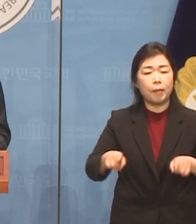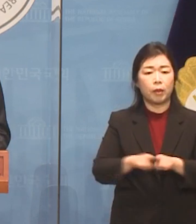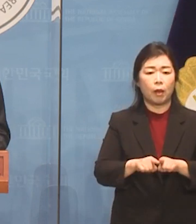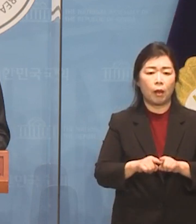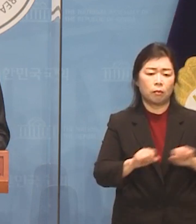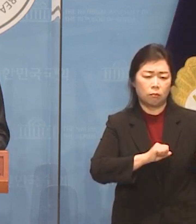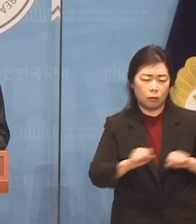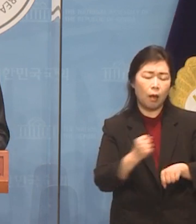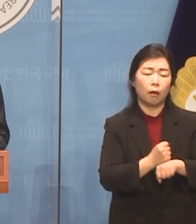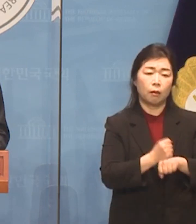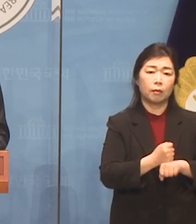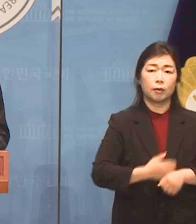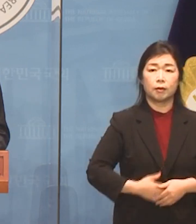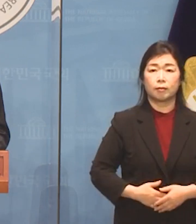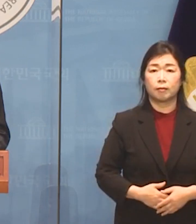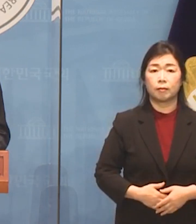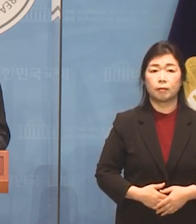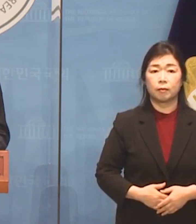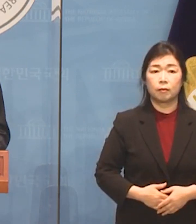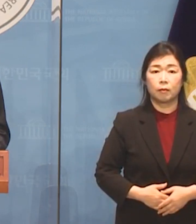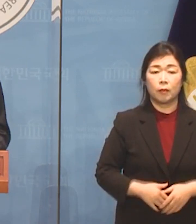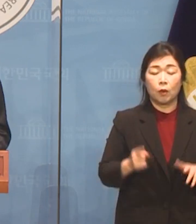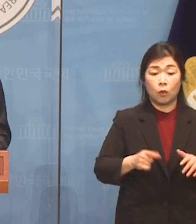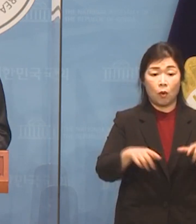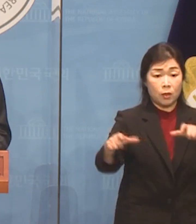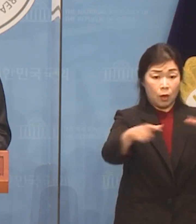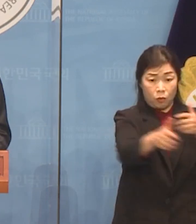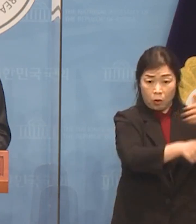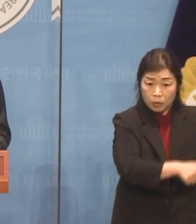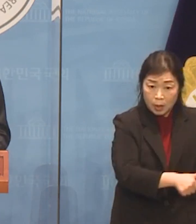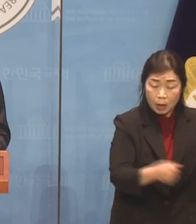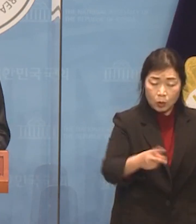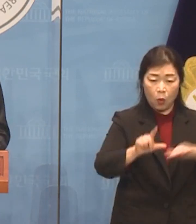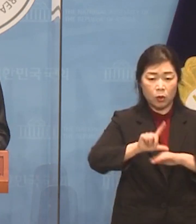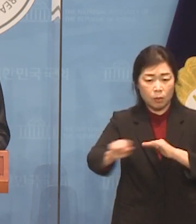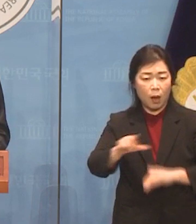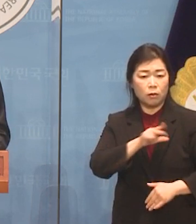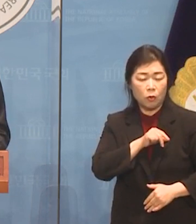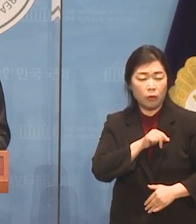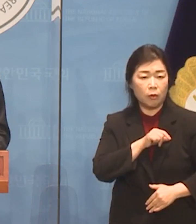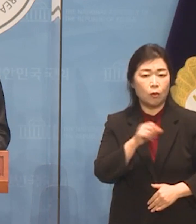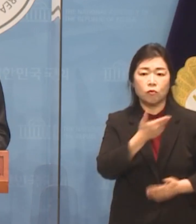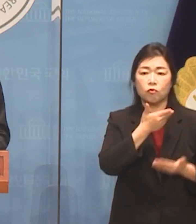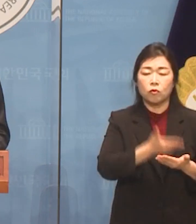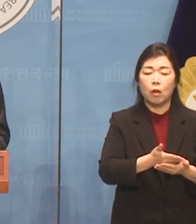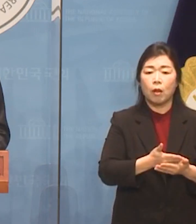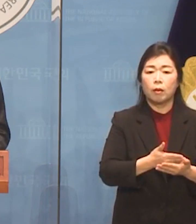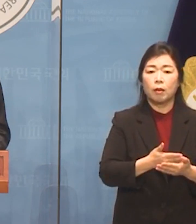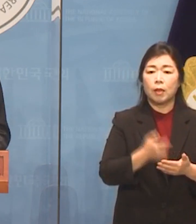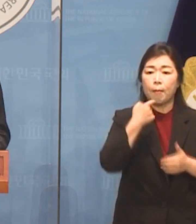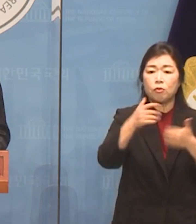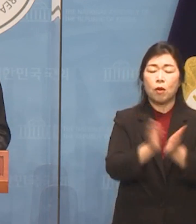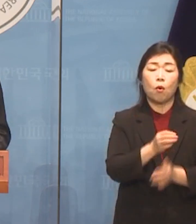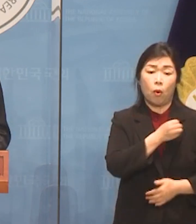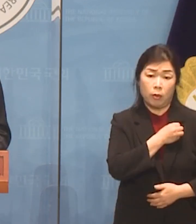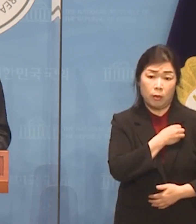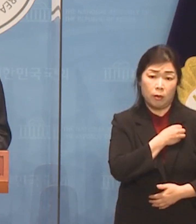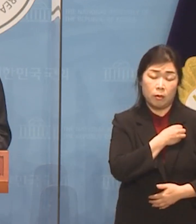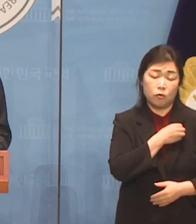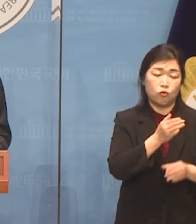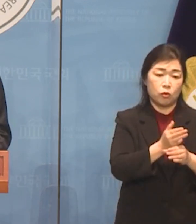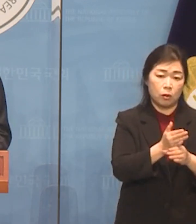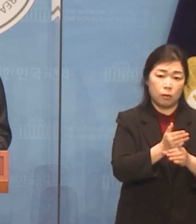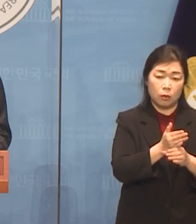함께 전개하겠습니다 지역인의 연장과 지방의원 핵심 당원 등을 중심으로 윤석열